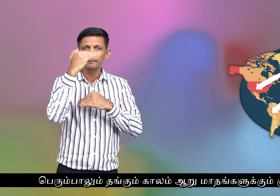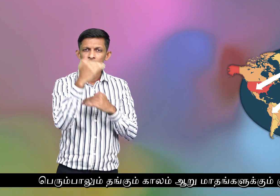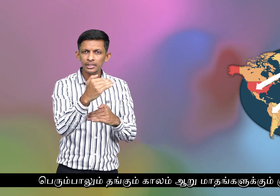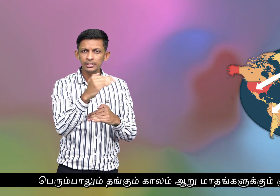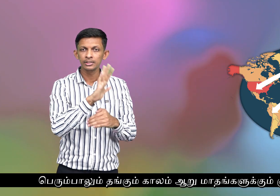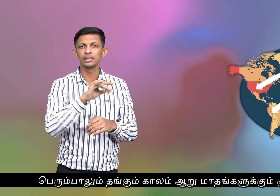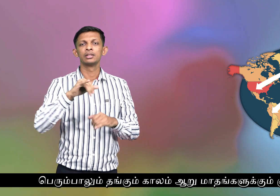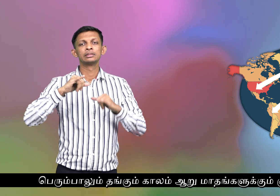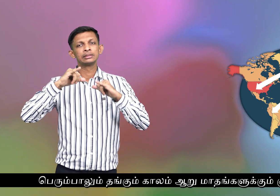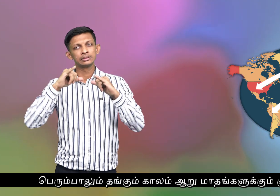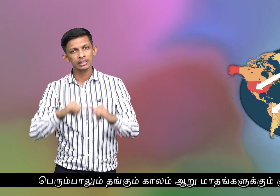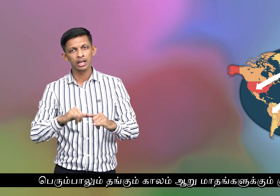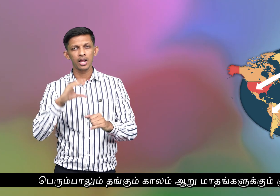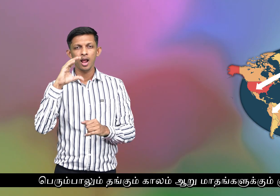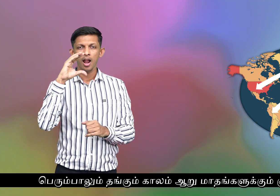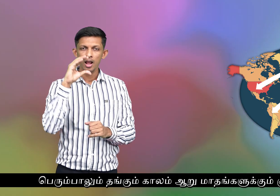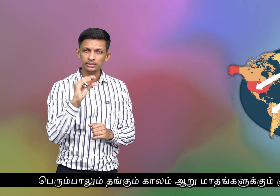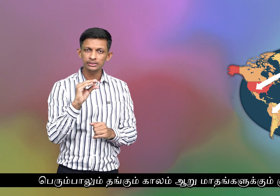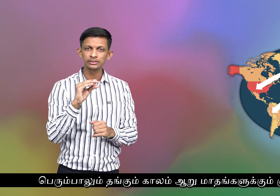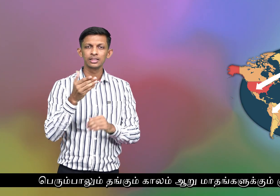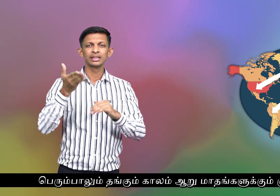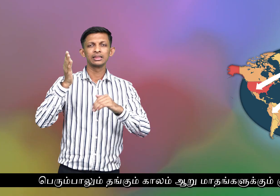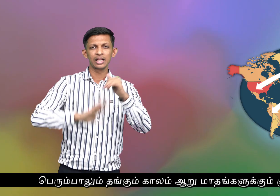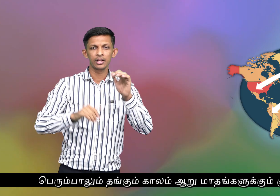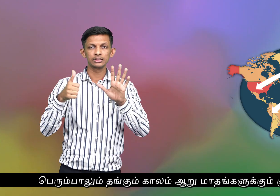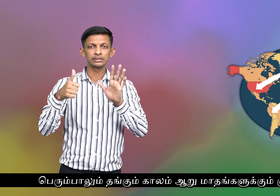6 மாதங்களுக்கும் குறைவாக இருக்கும்.